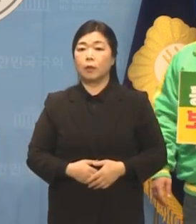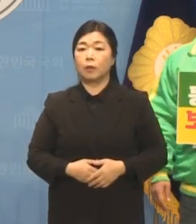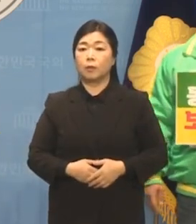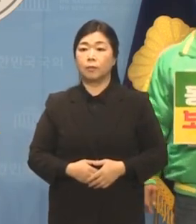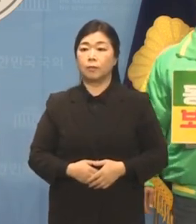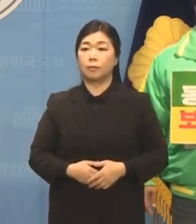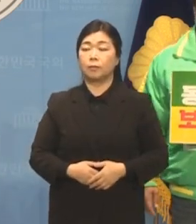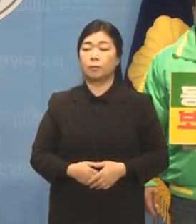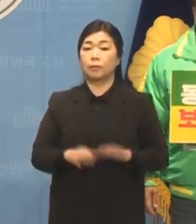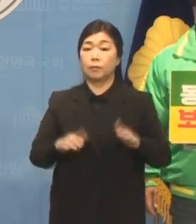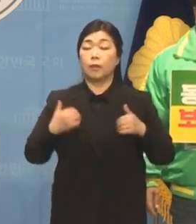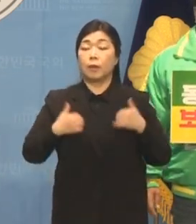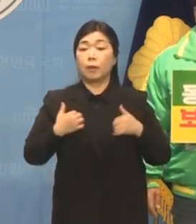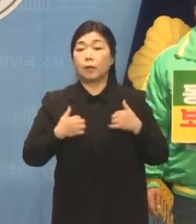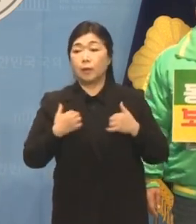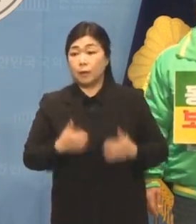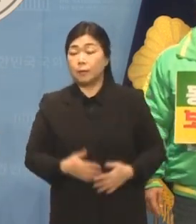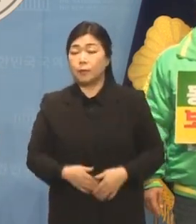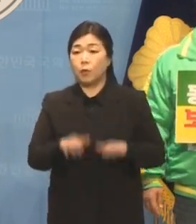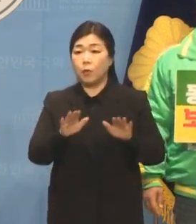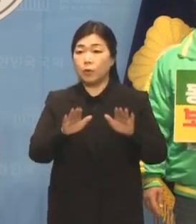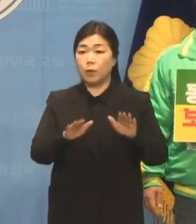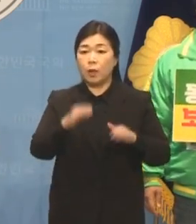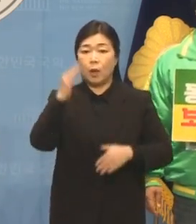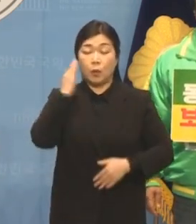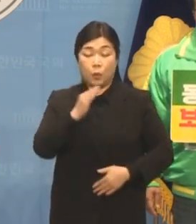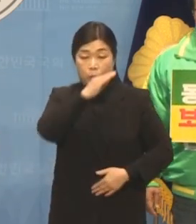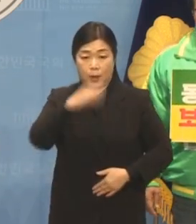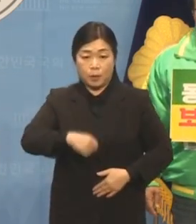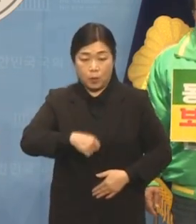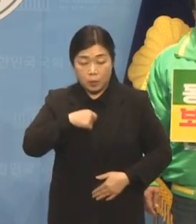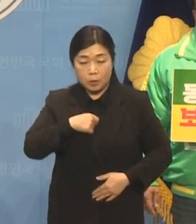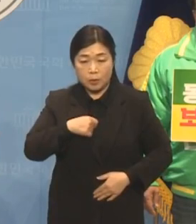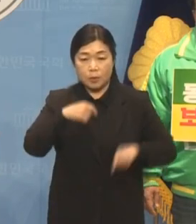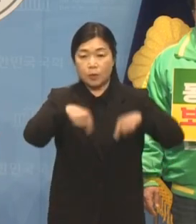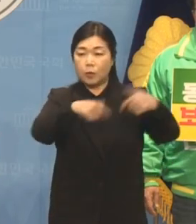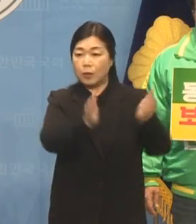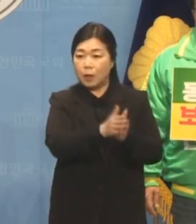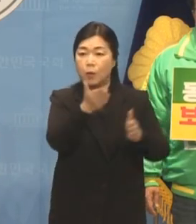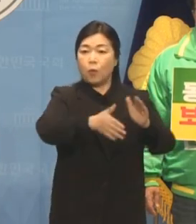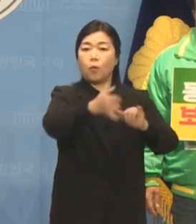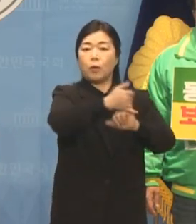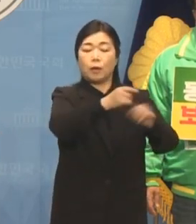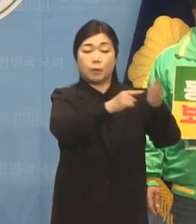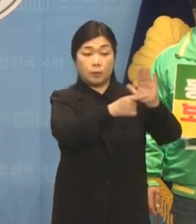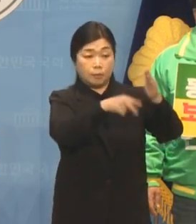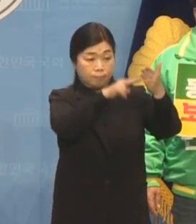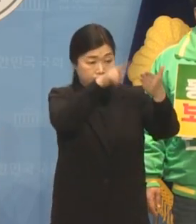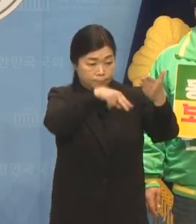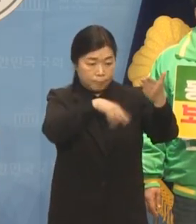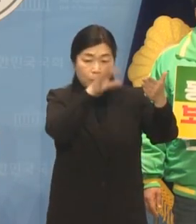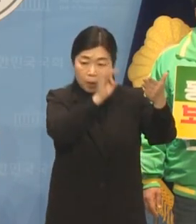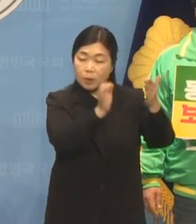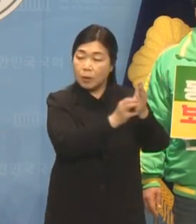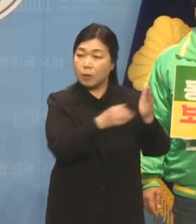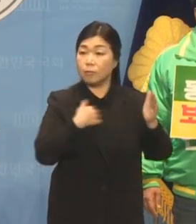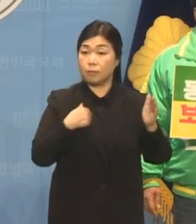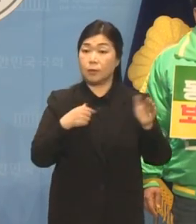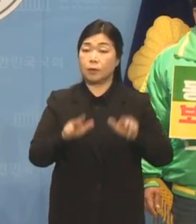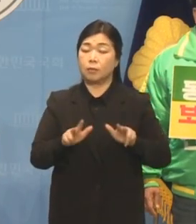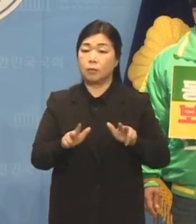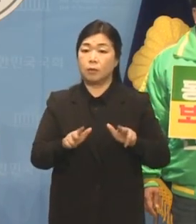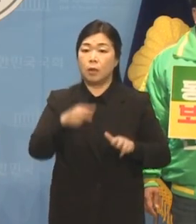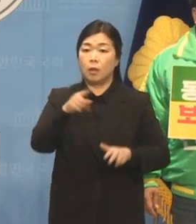네, 반갑습니다. 오늘 그 녹색정의당 공약 제가 한번 쭉 봤었습니다. 저는 지금